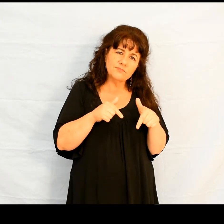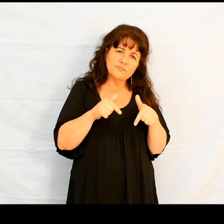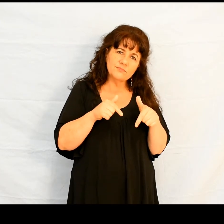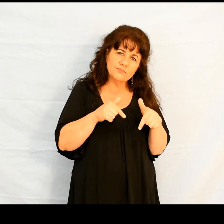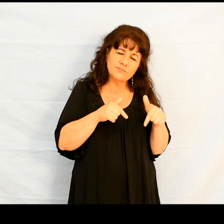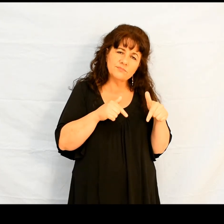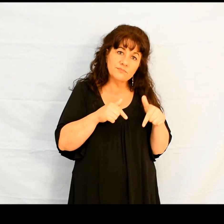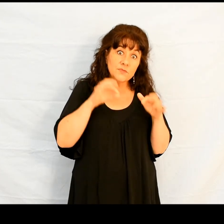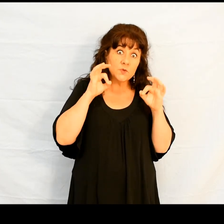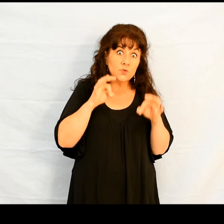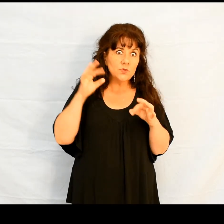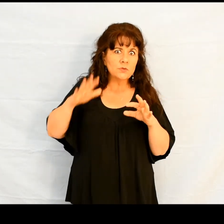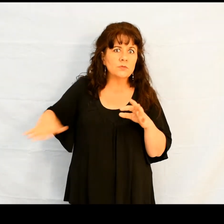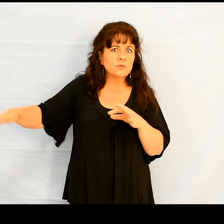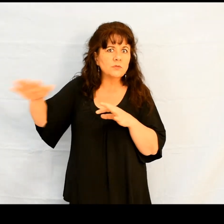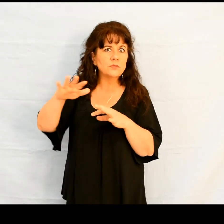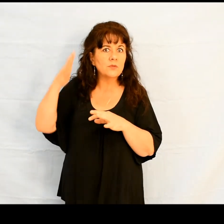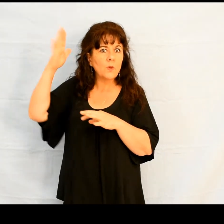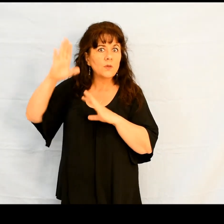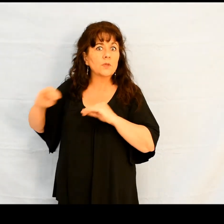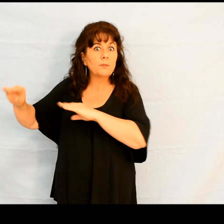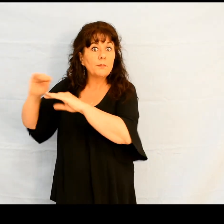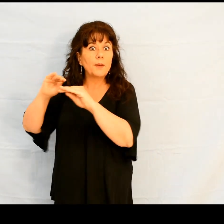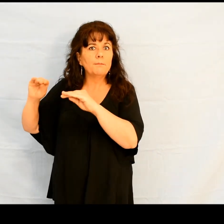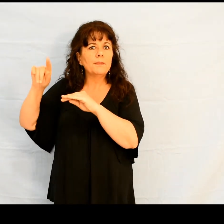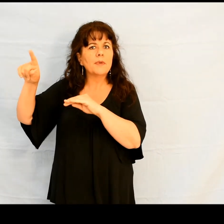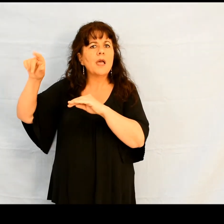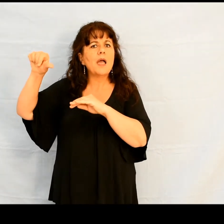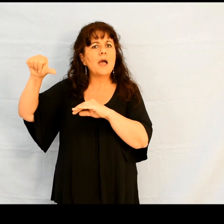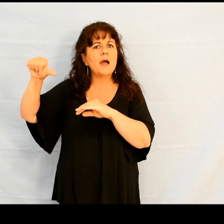Les Amalécites survinrent et attaquèrent Israël à Riphidim.